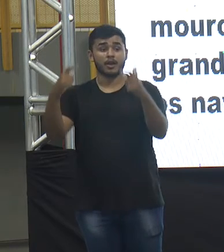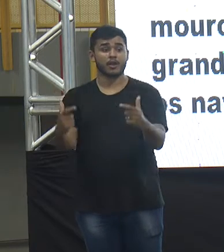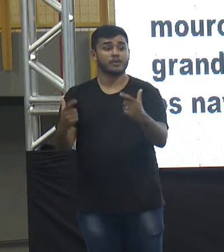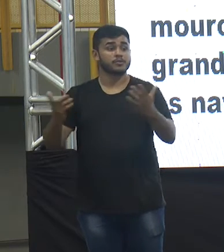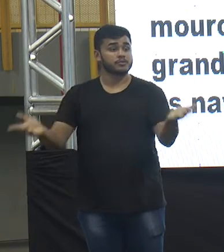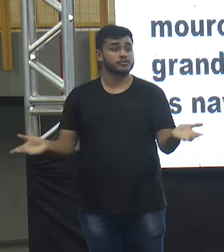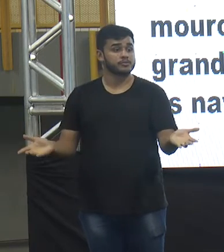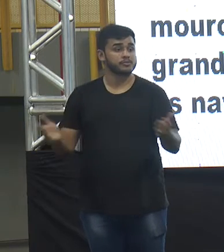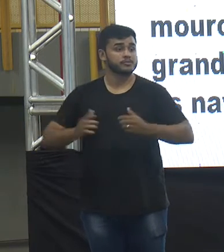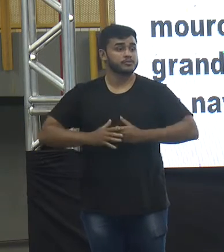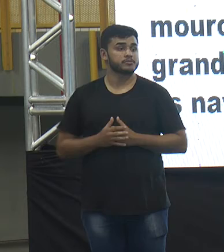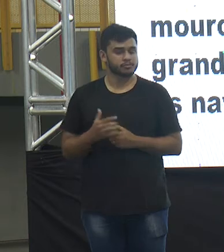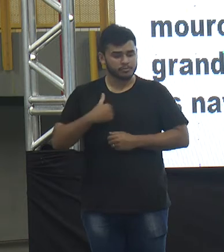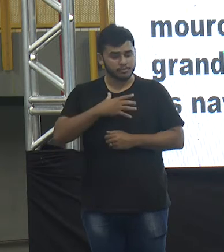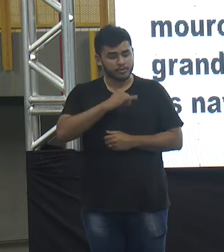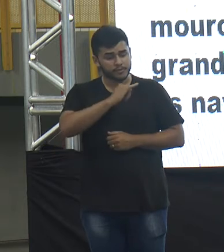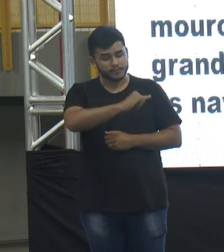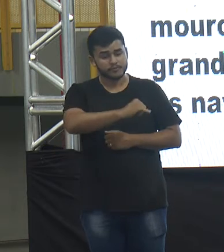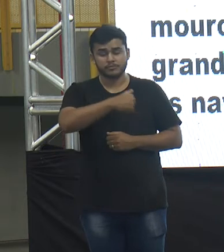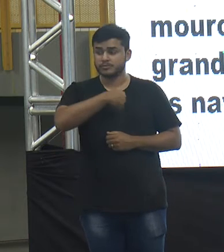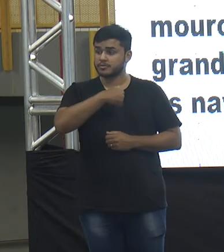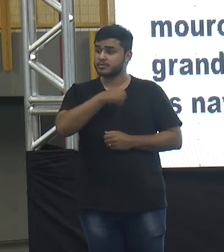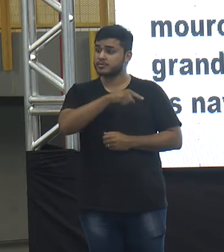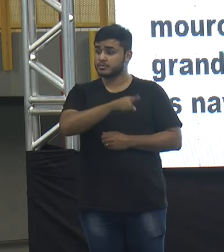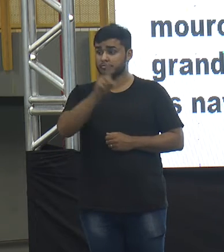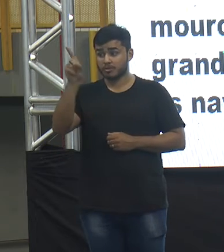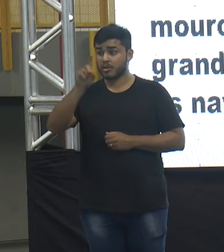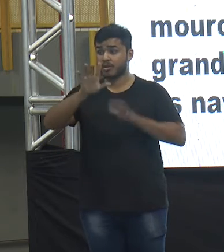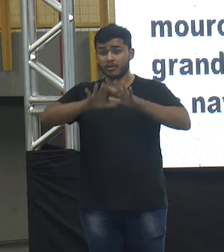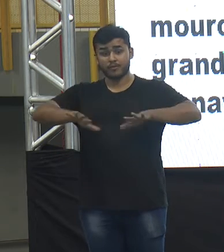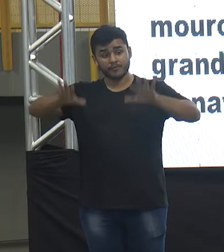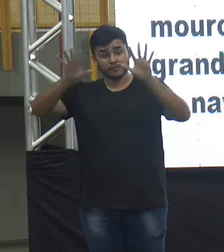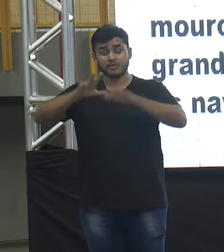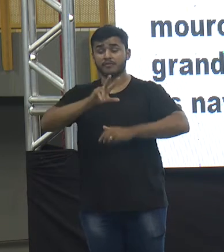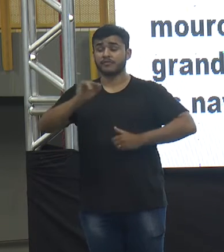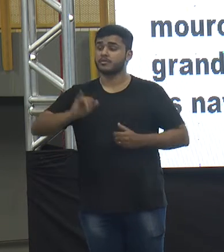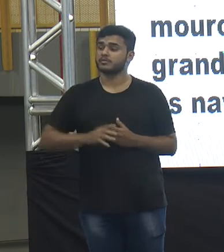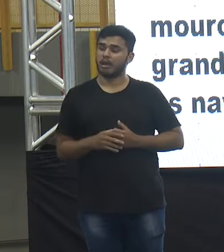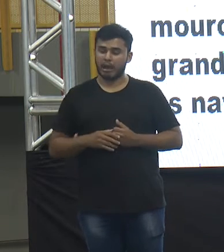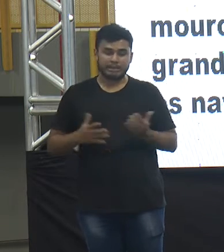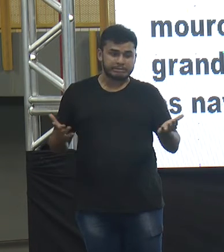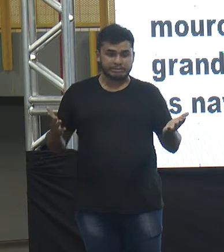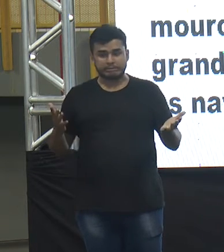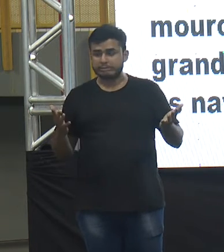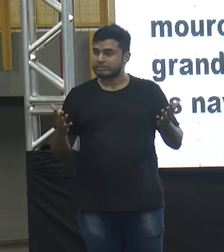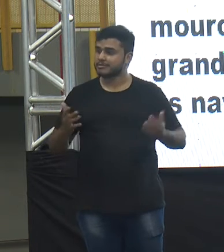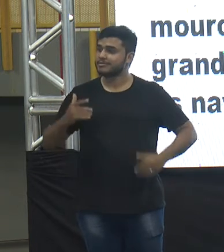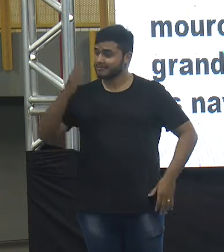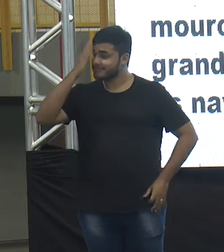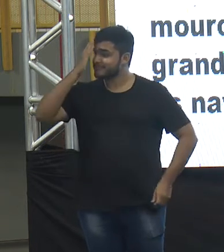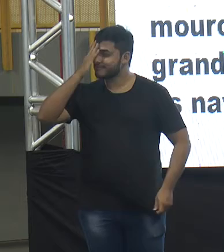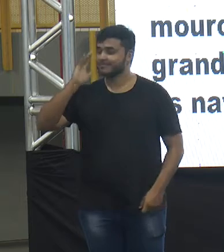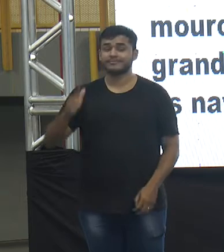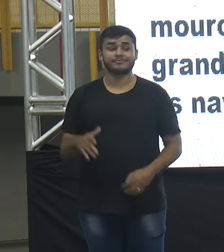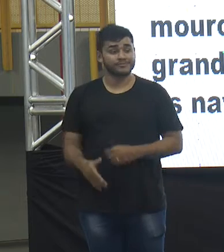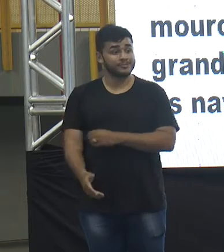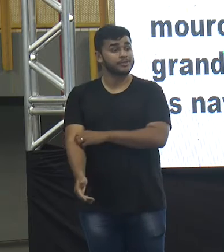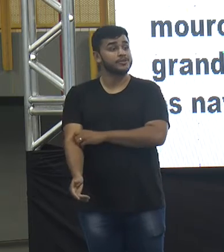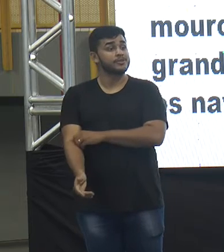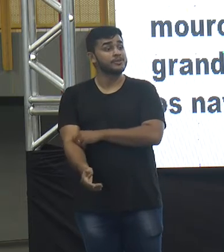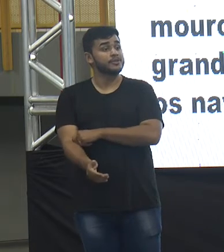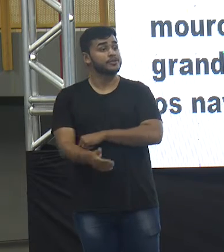pai é professor de geografia, não é possível que você não saiba. Então essa coisa da localização, às vezes dentro de casa, a gente